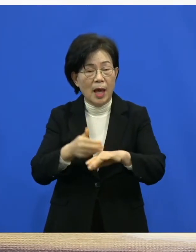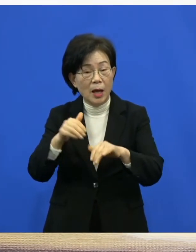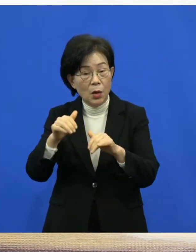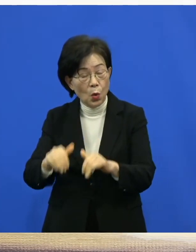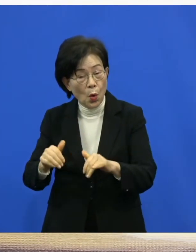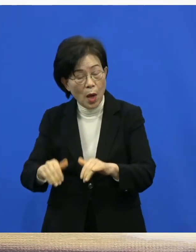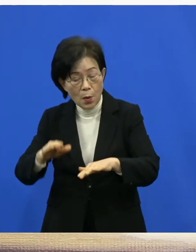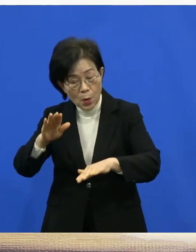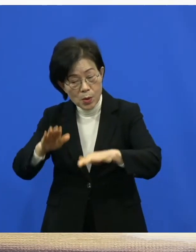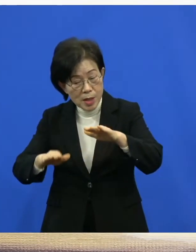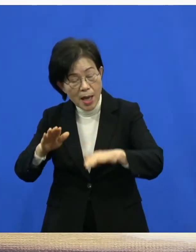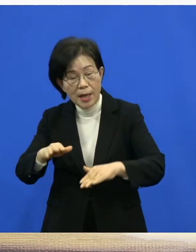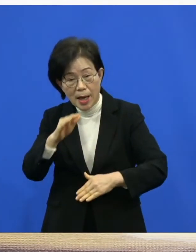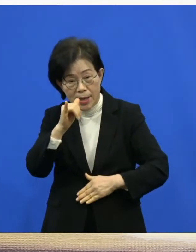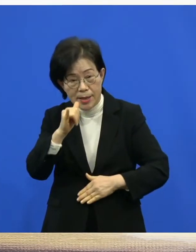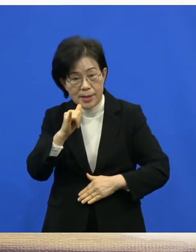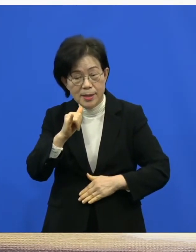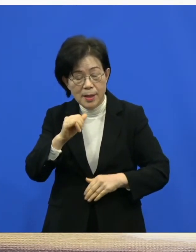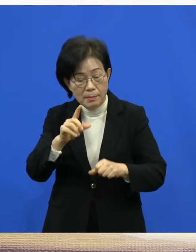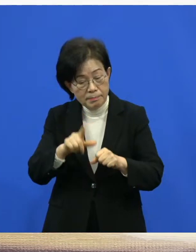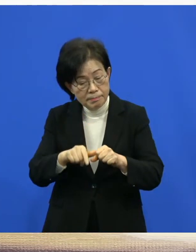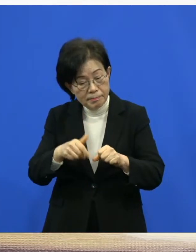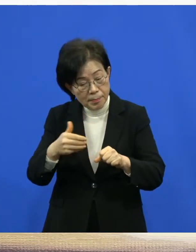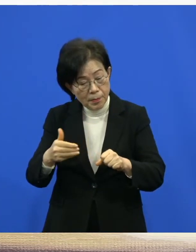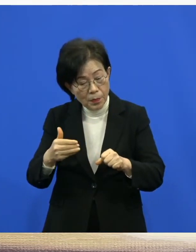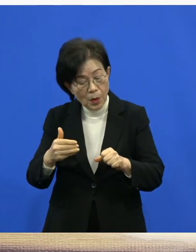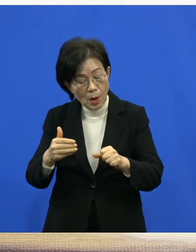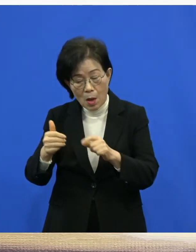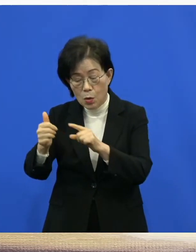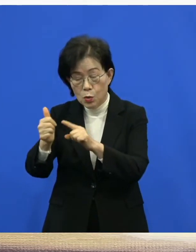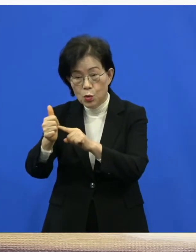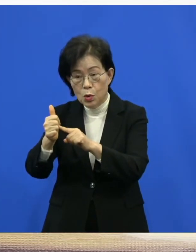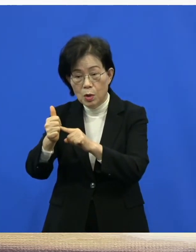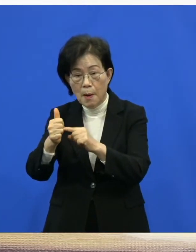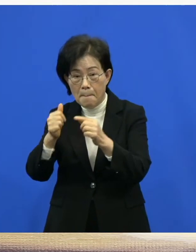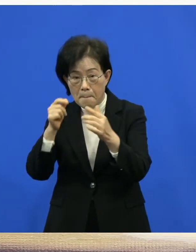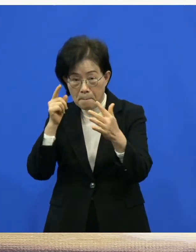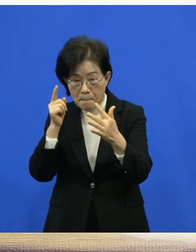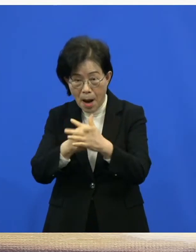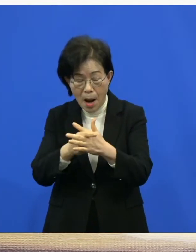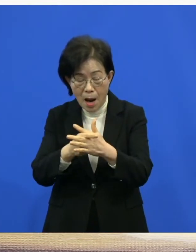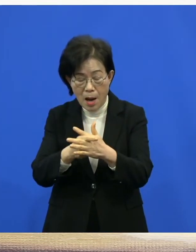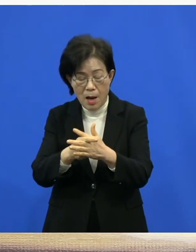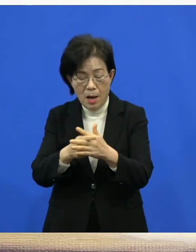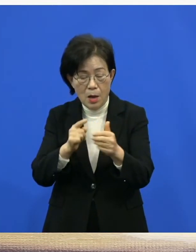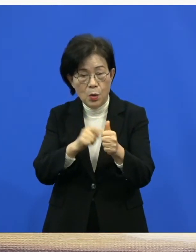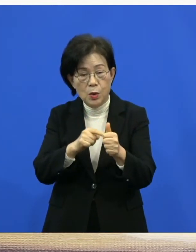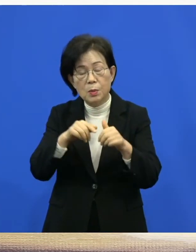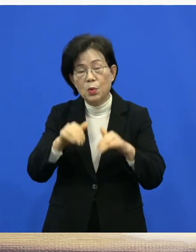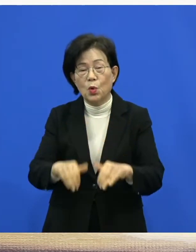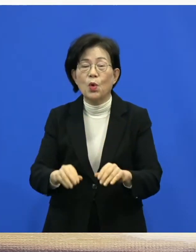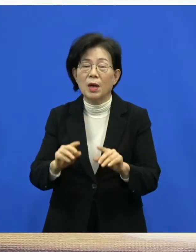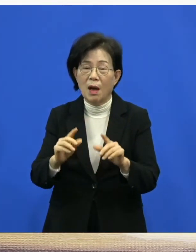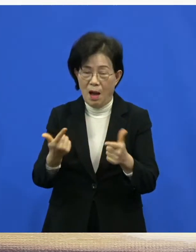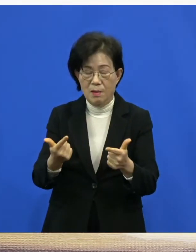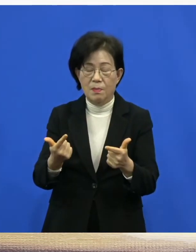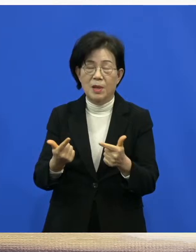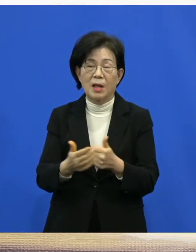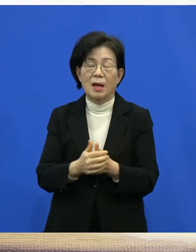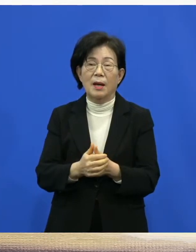차이가 있어요. 얼마 못 가서 주인 보디발의 눈에 띕니다. 그는 노예가 아니에요.